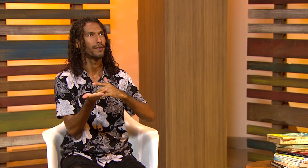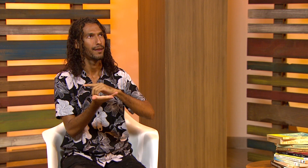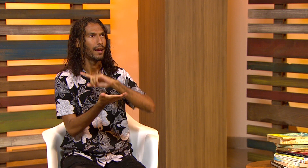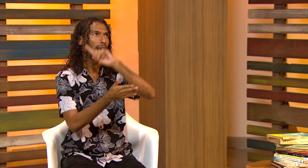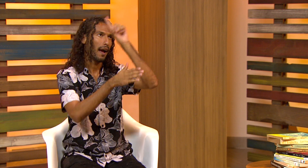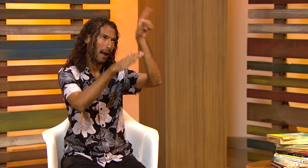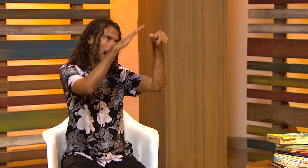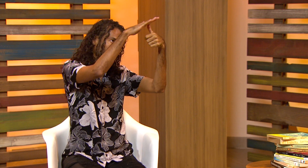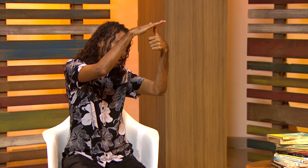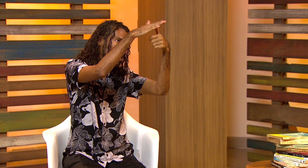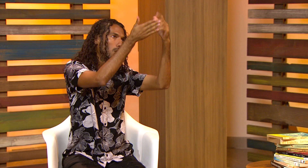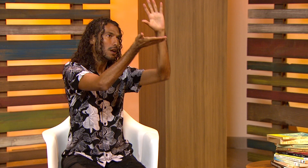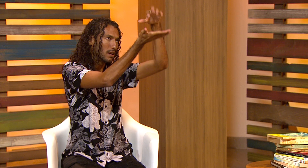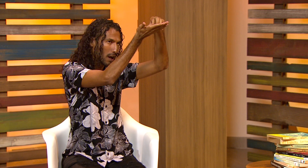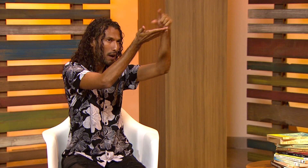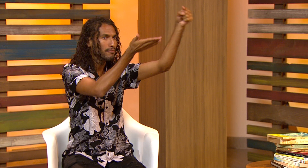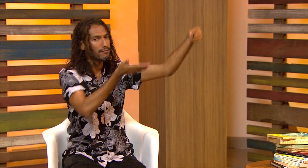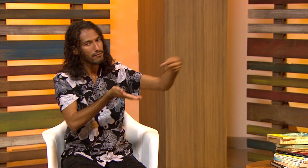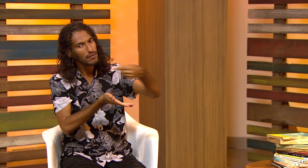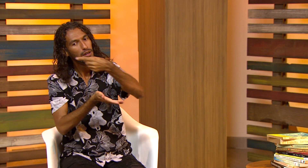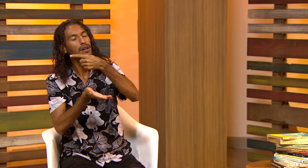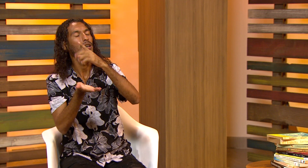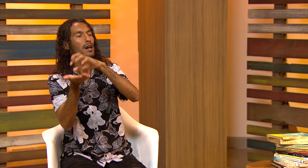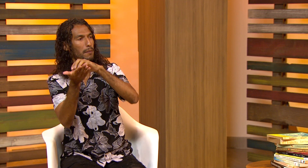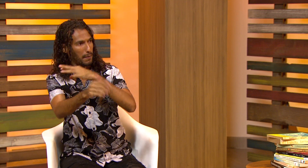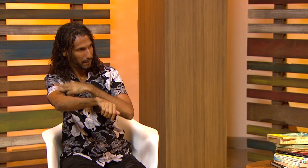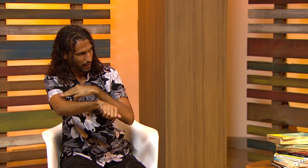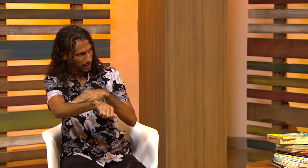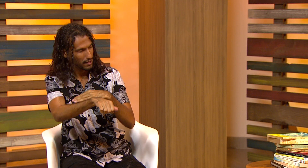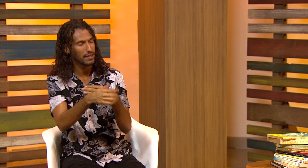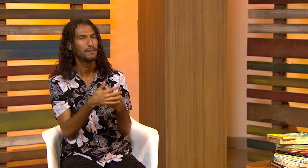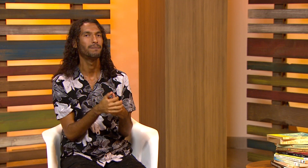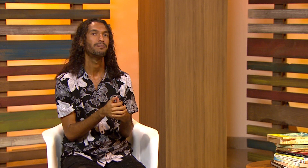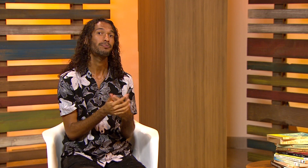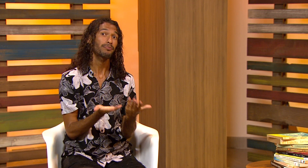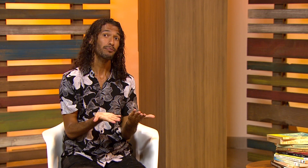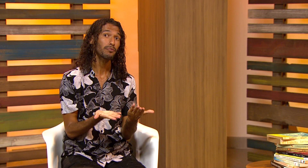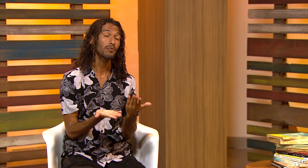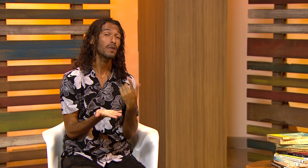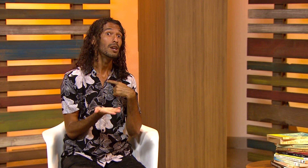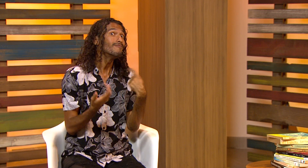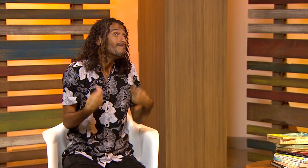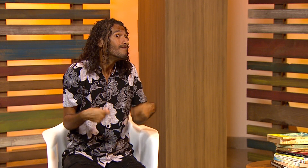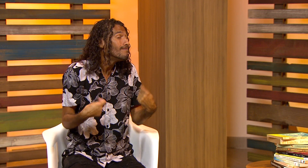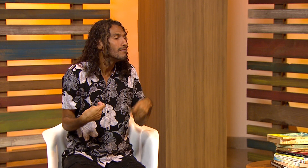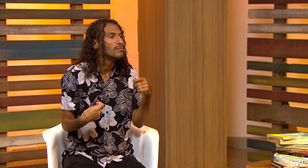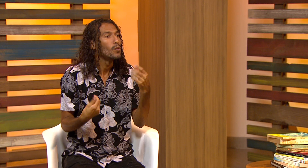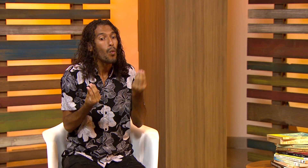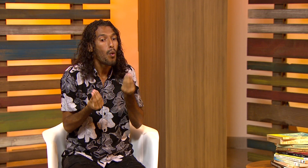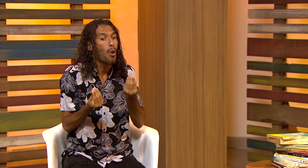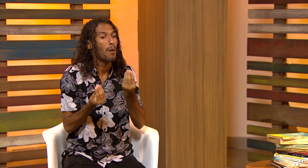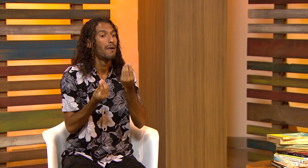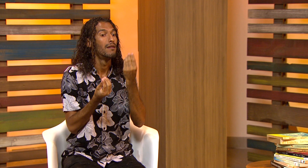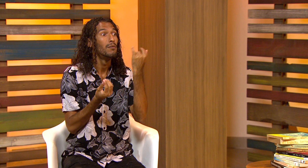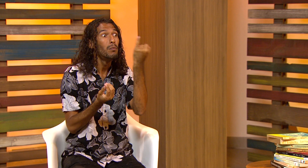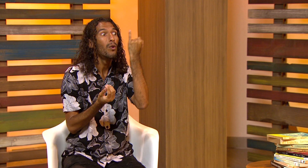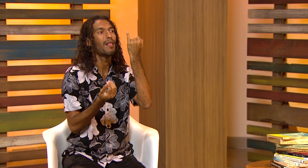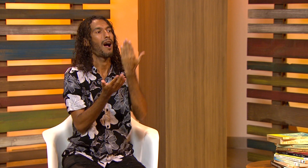presencial. No começo foi bem difícil, pois não tinha verba para ser liberada pela reitoria